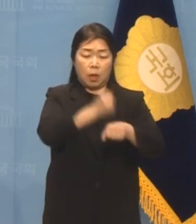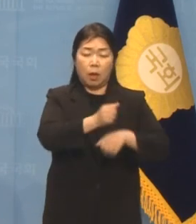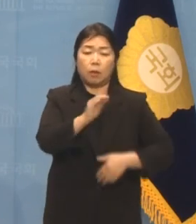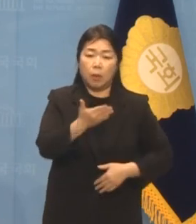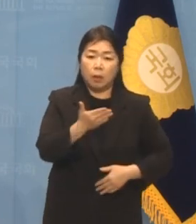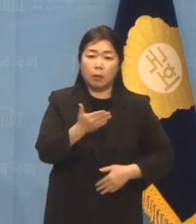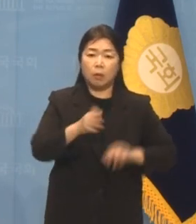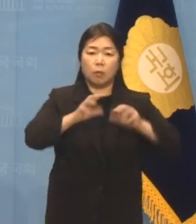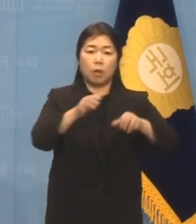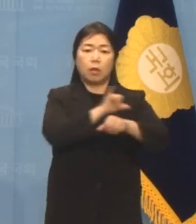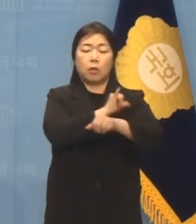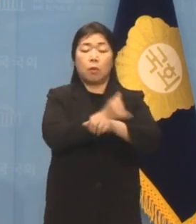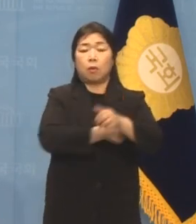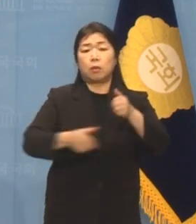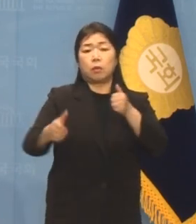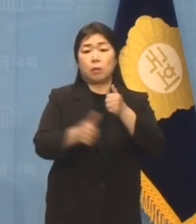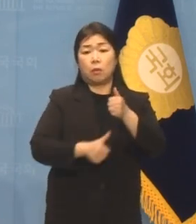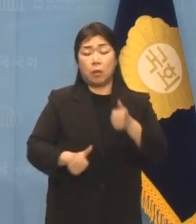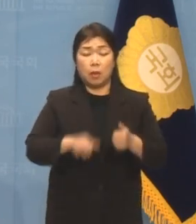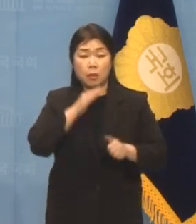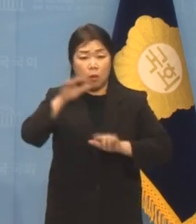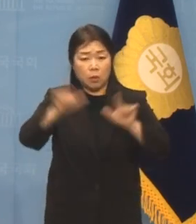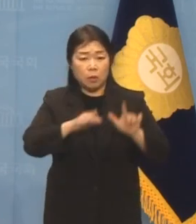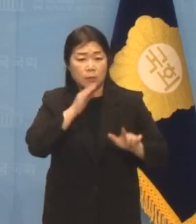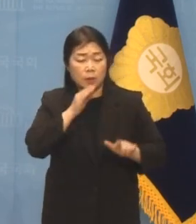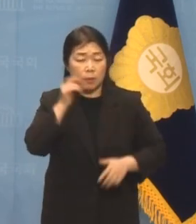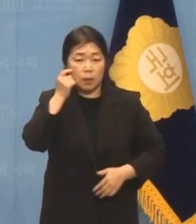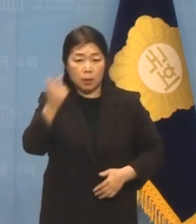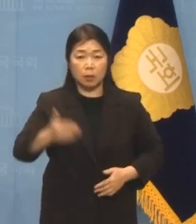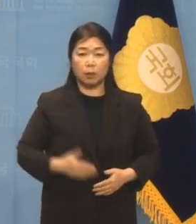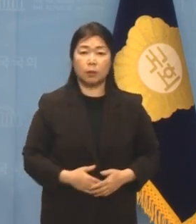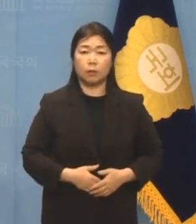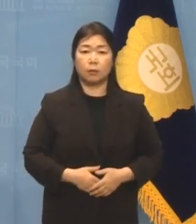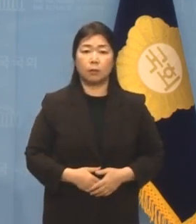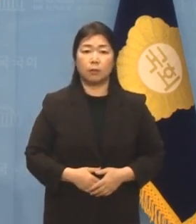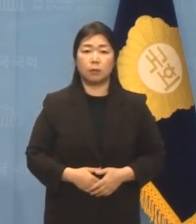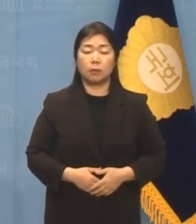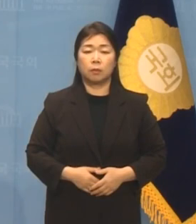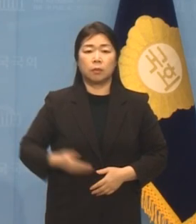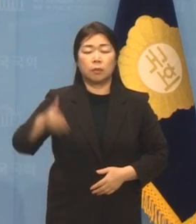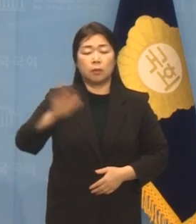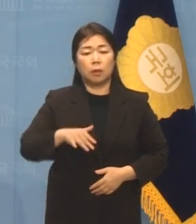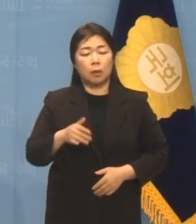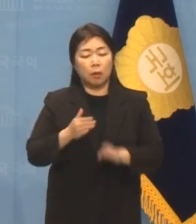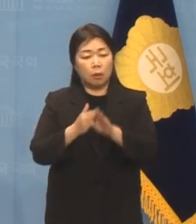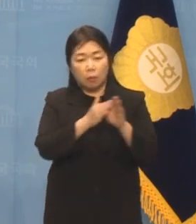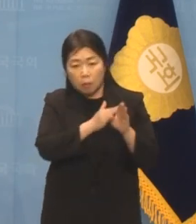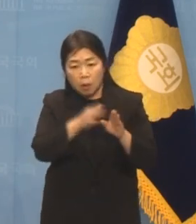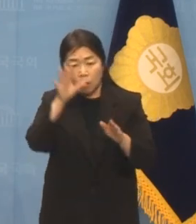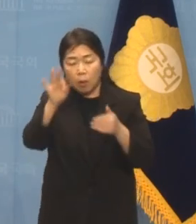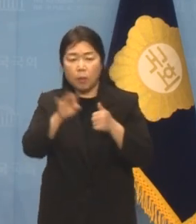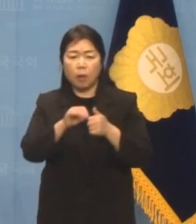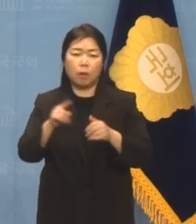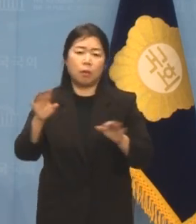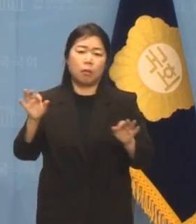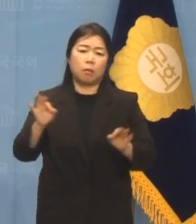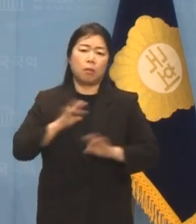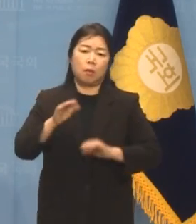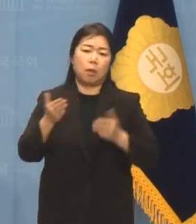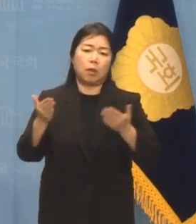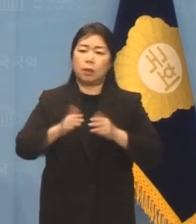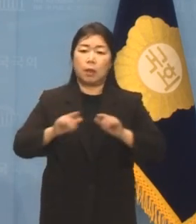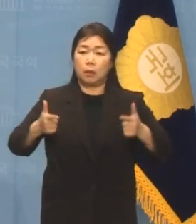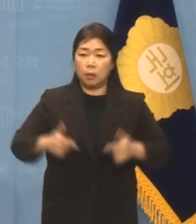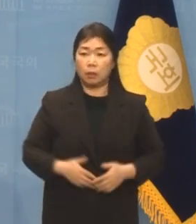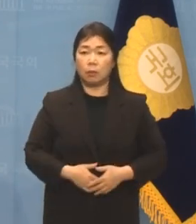나온다는 현실을 믿을 수가 없습니다 그런데 몇을 보면 놀랄 일이 아니기도